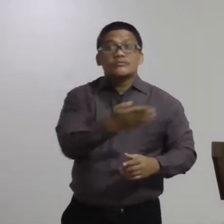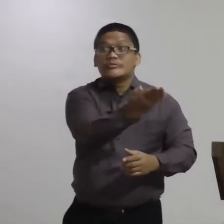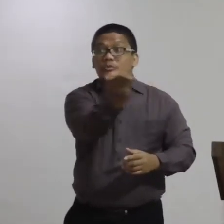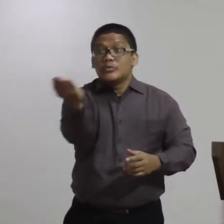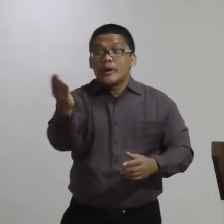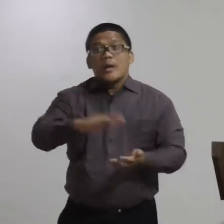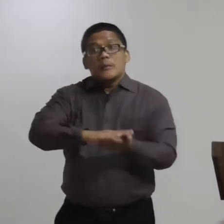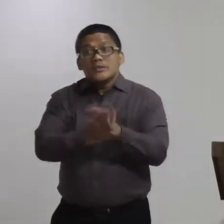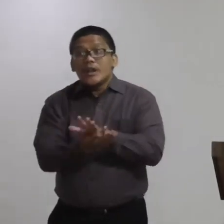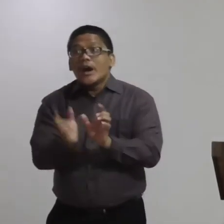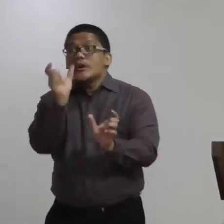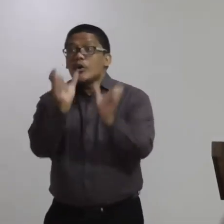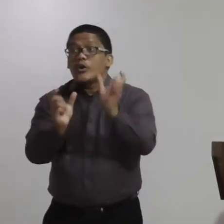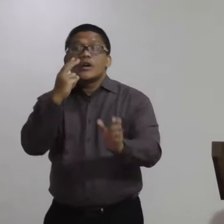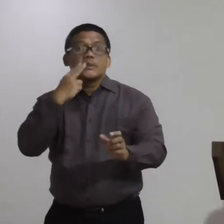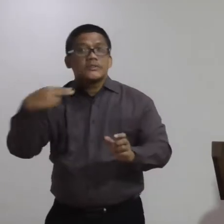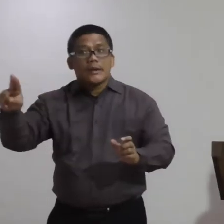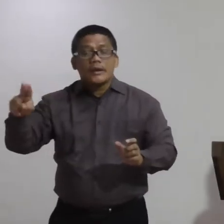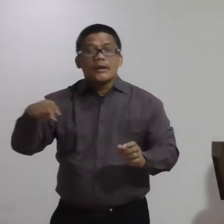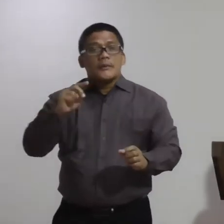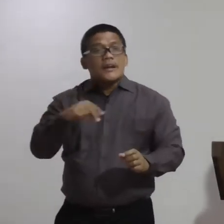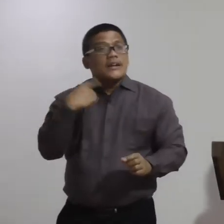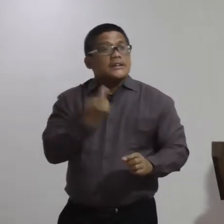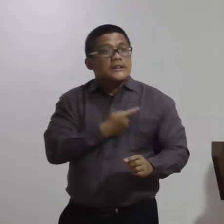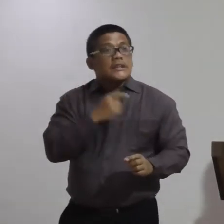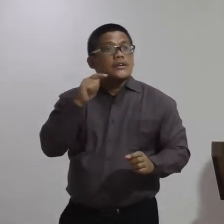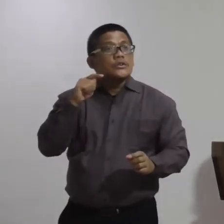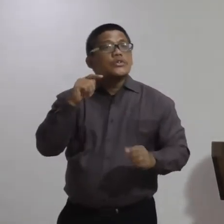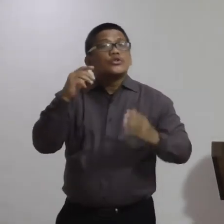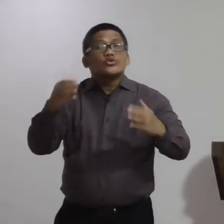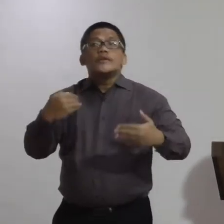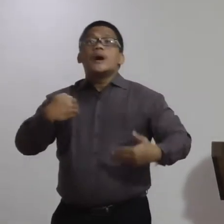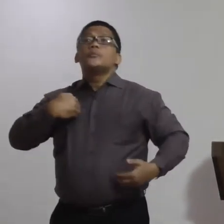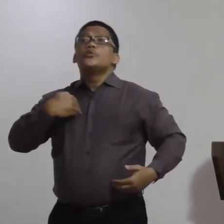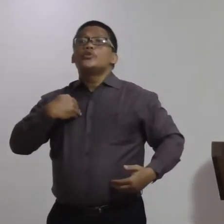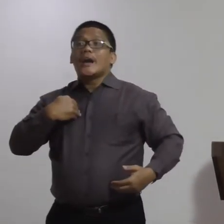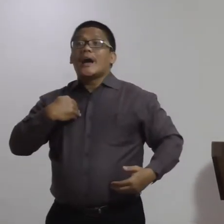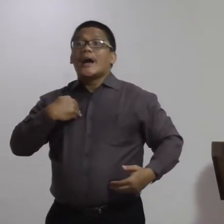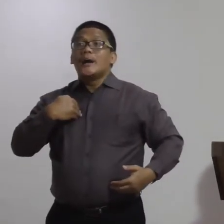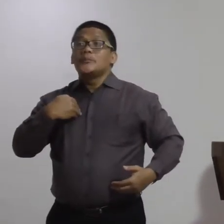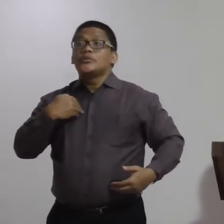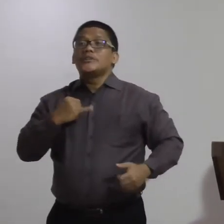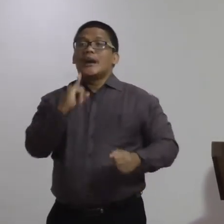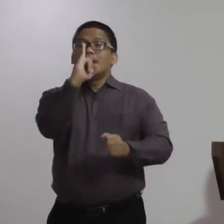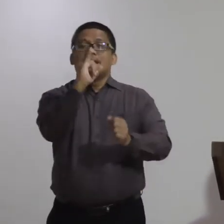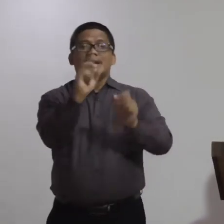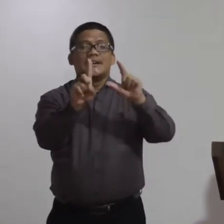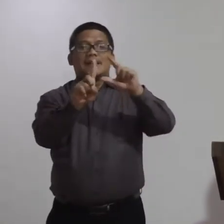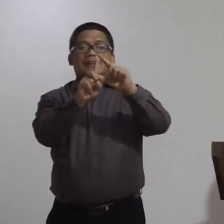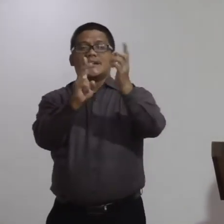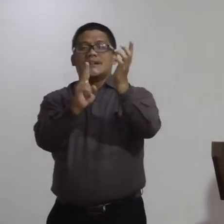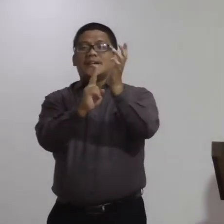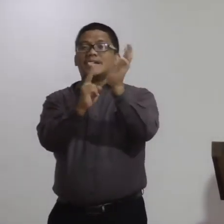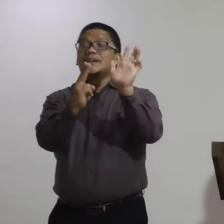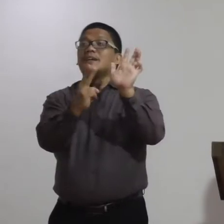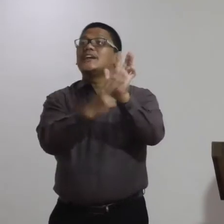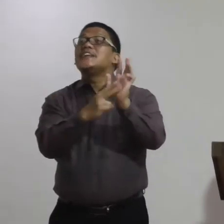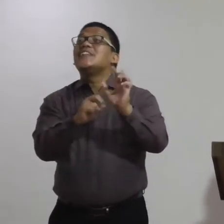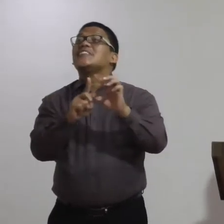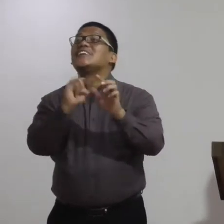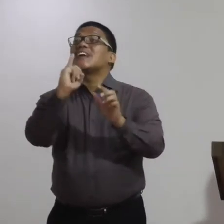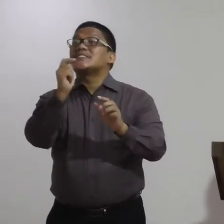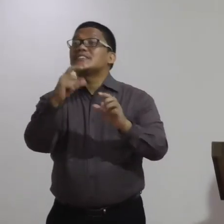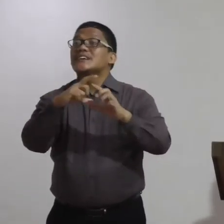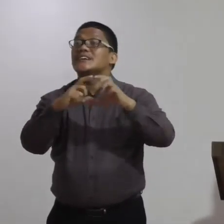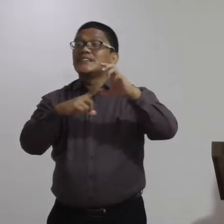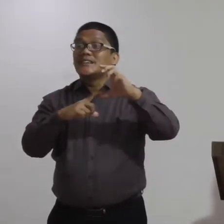telah menjadi orang percaya, maka kita adalah memiliki identitas baru. Ya, identitas kita adalah yang baru,